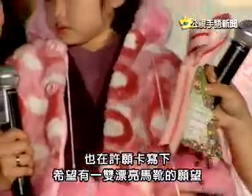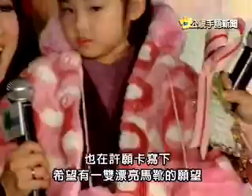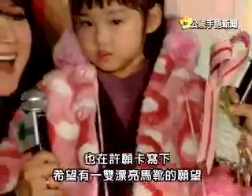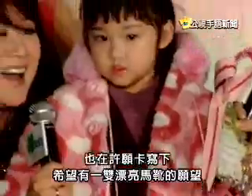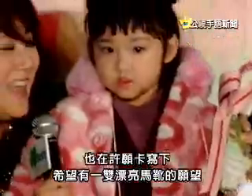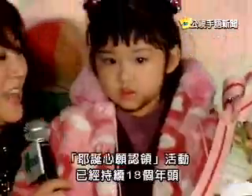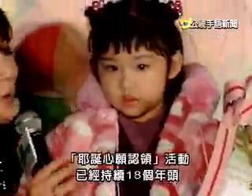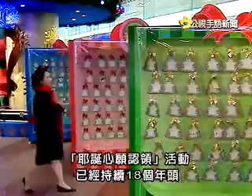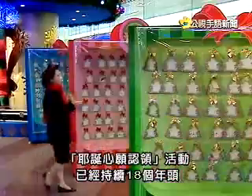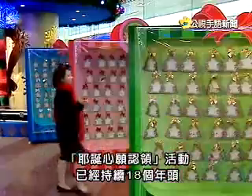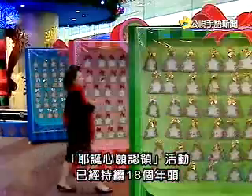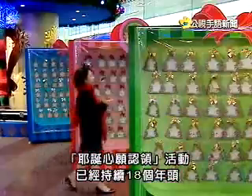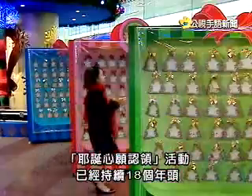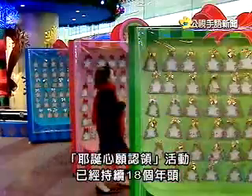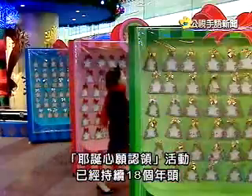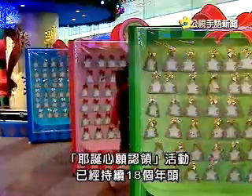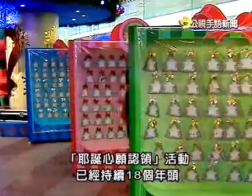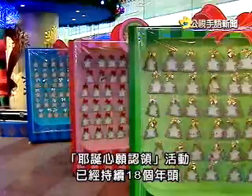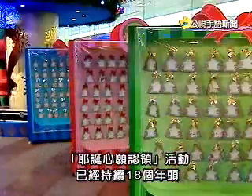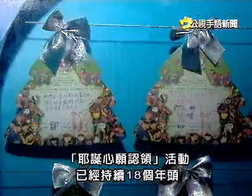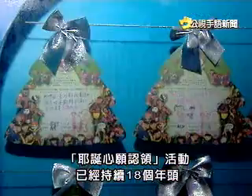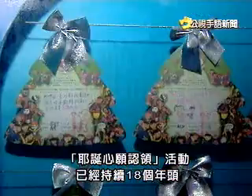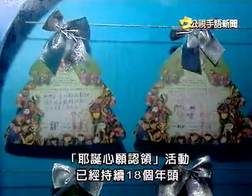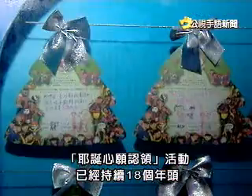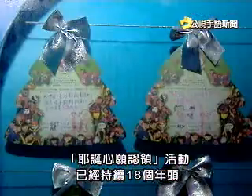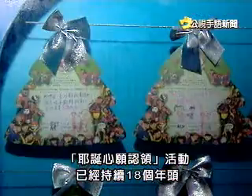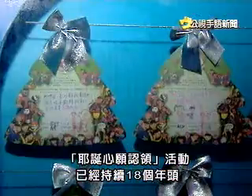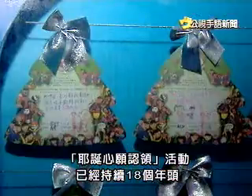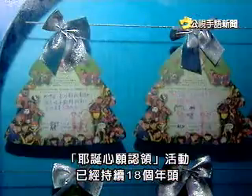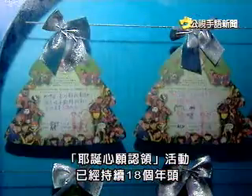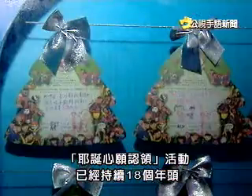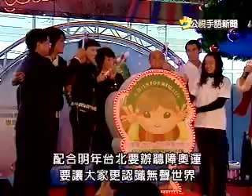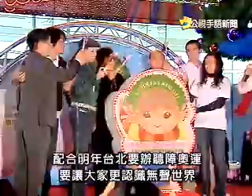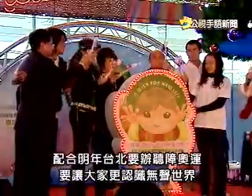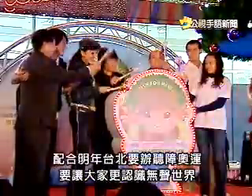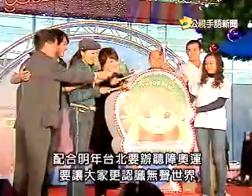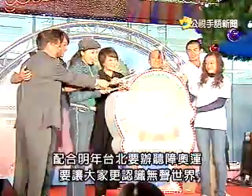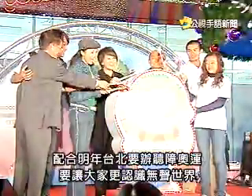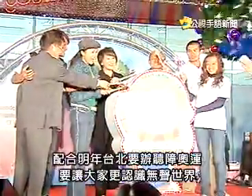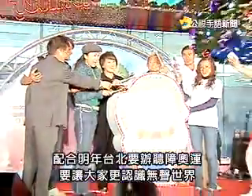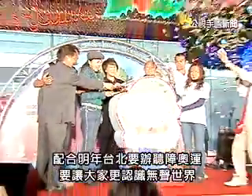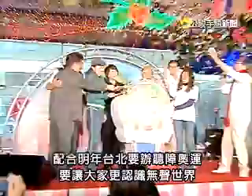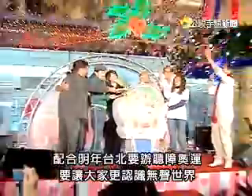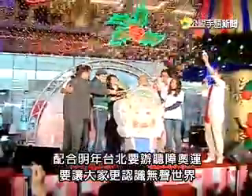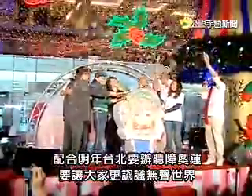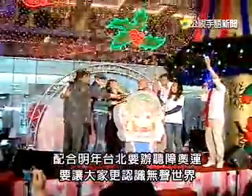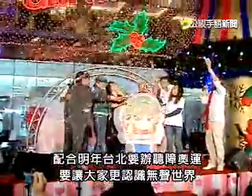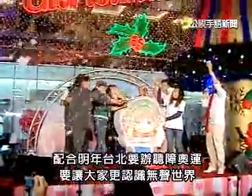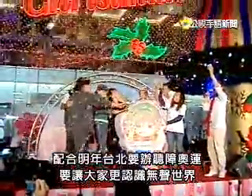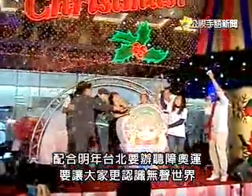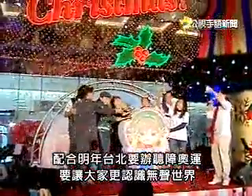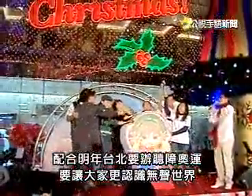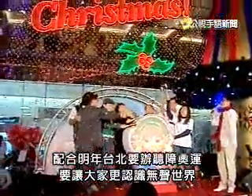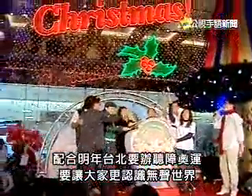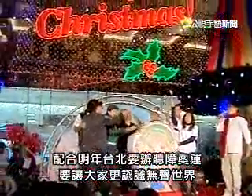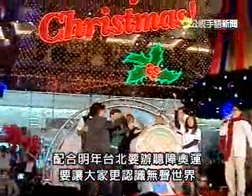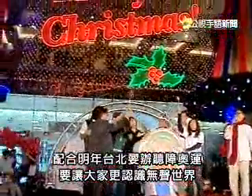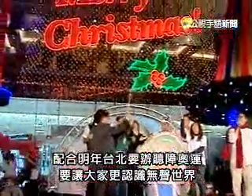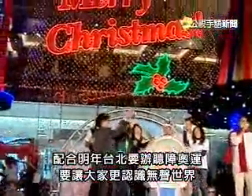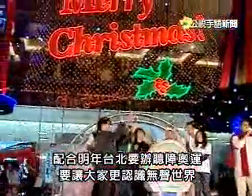望。耶诞心愿认领活动已经持续18个年头，配合明年台北要办听障奥运，要让大家更认识无